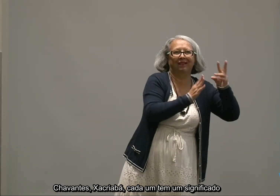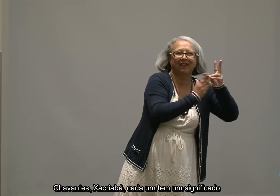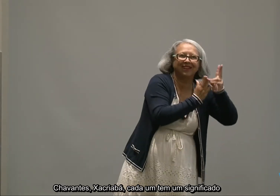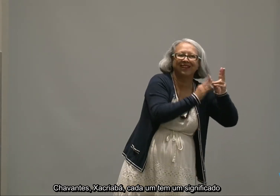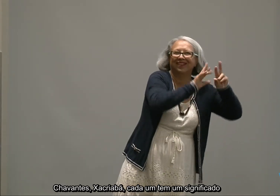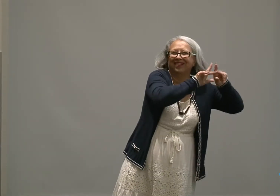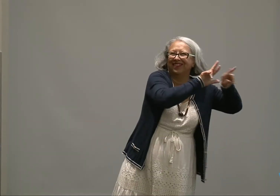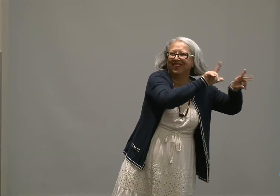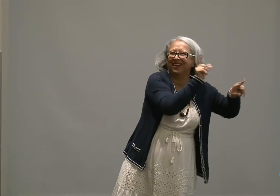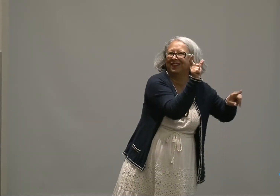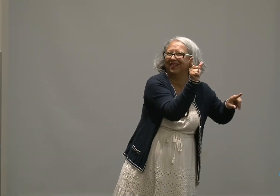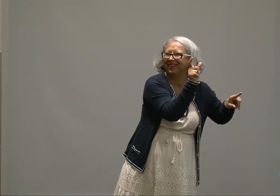significado